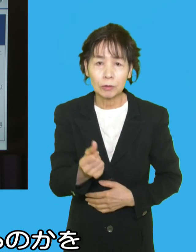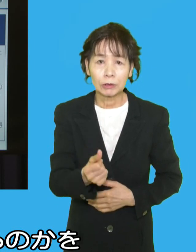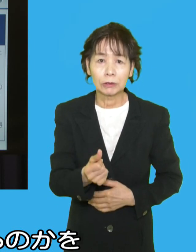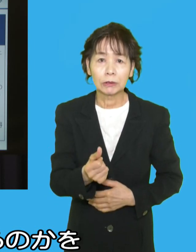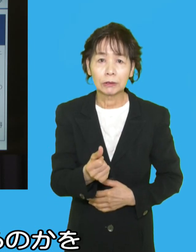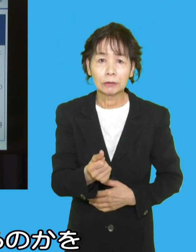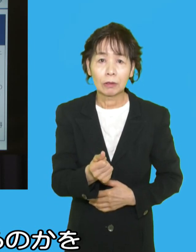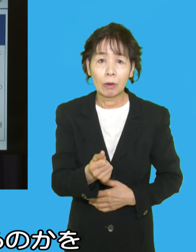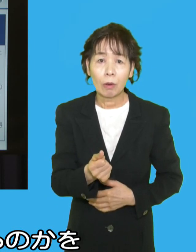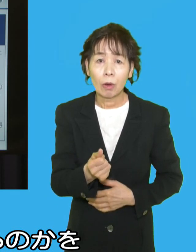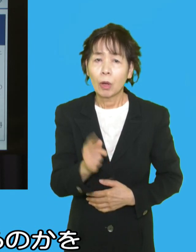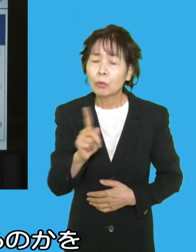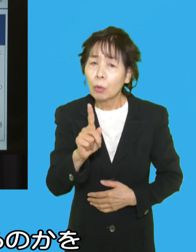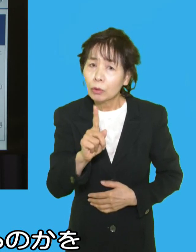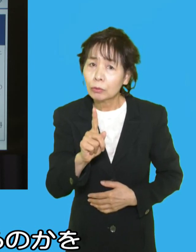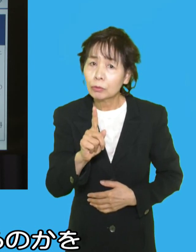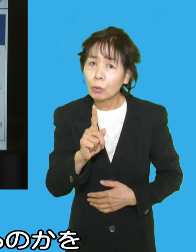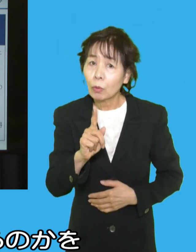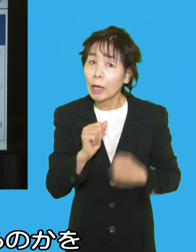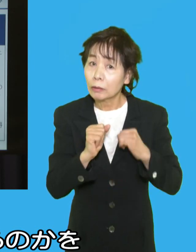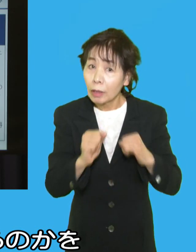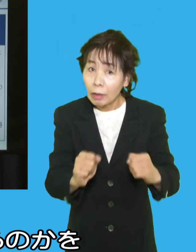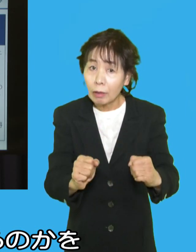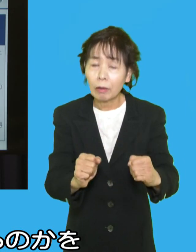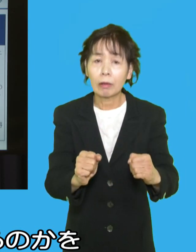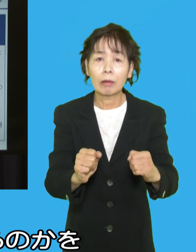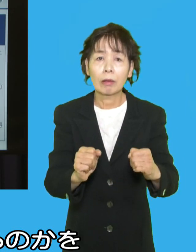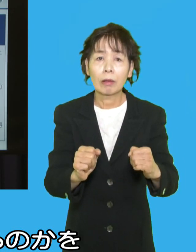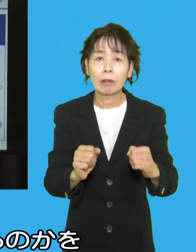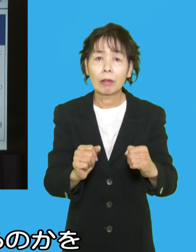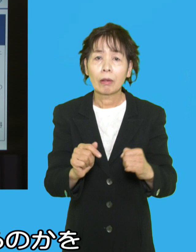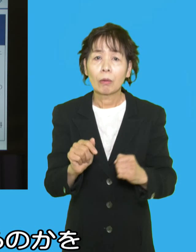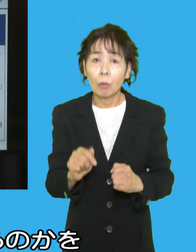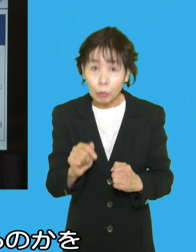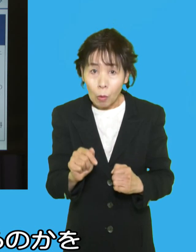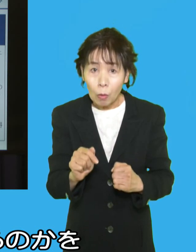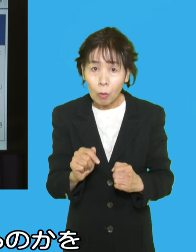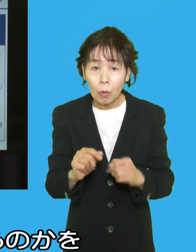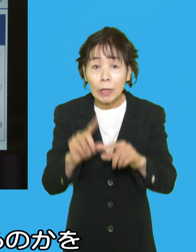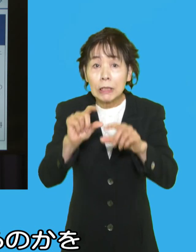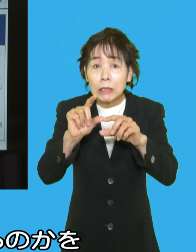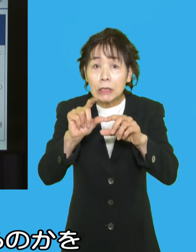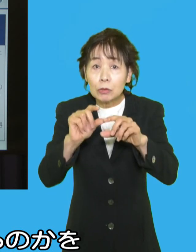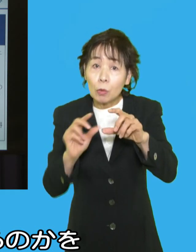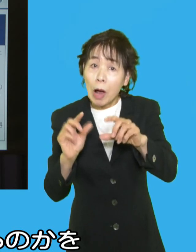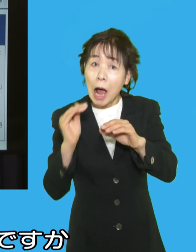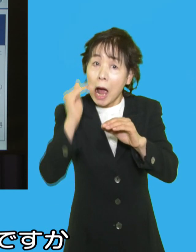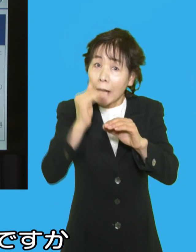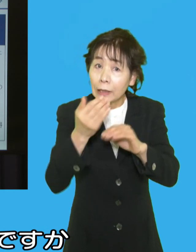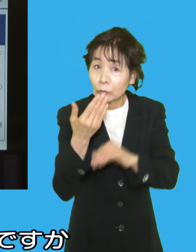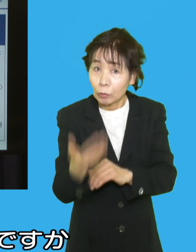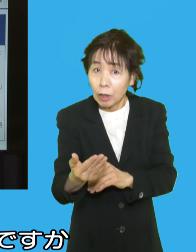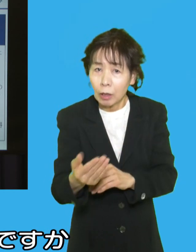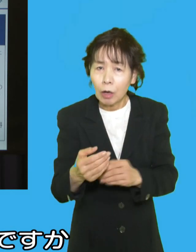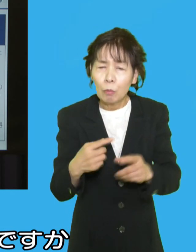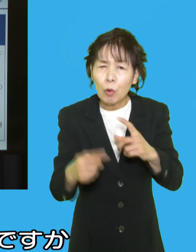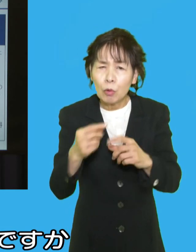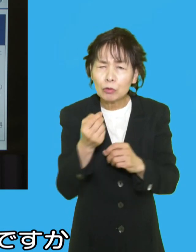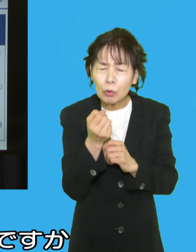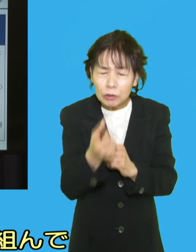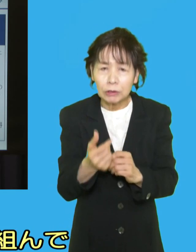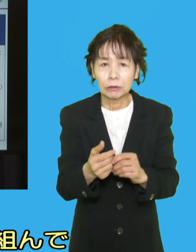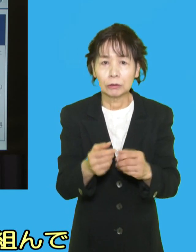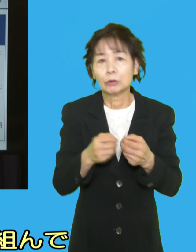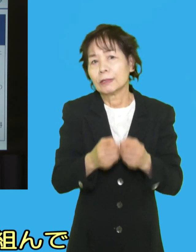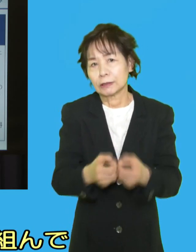でしょうね、どうやってこの比率を上げるのかというのをもうちょっと詳しく説明していただけないですか。